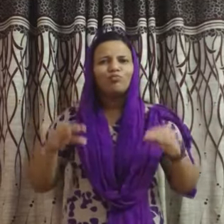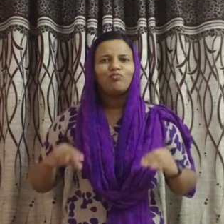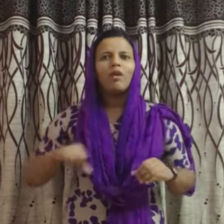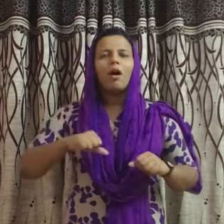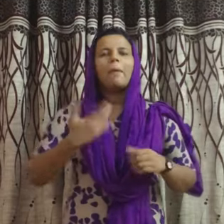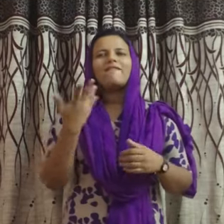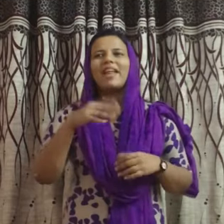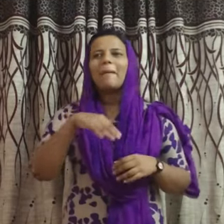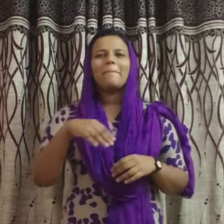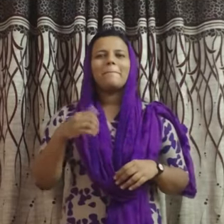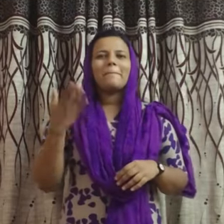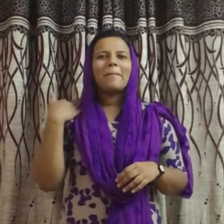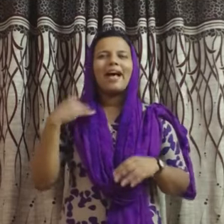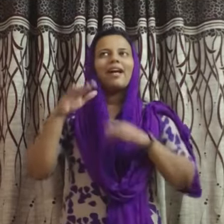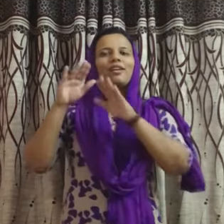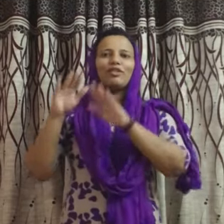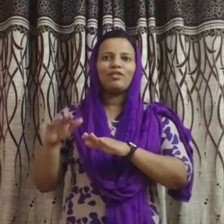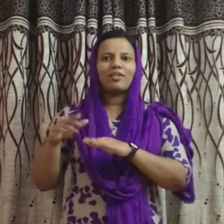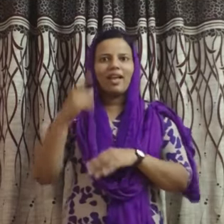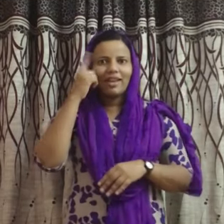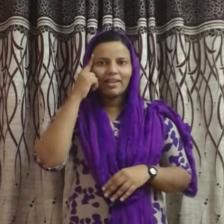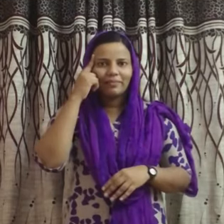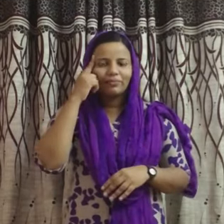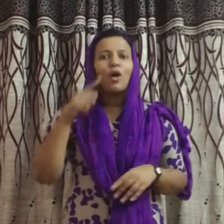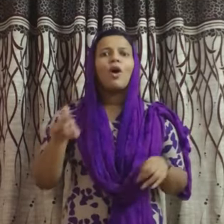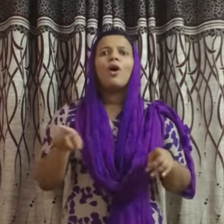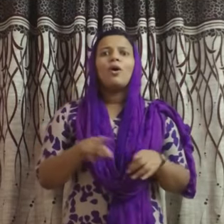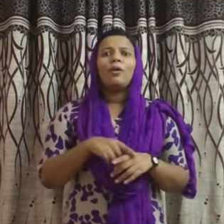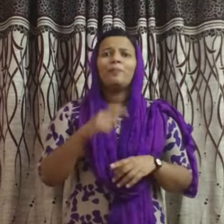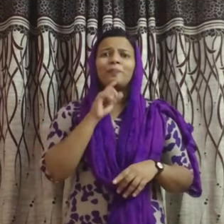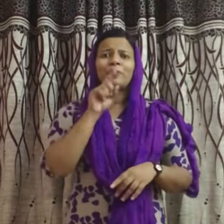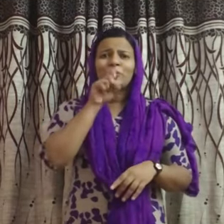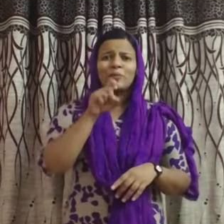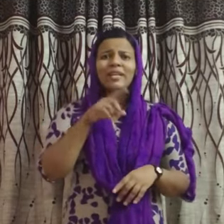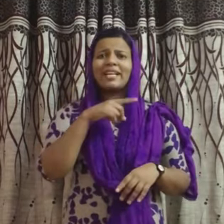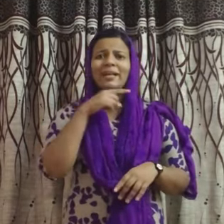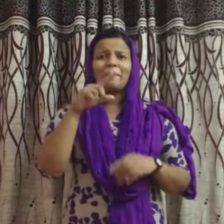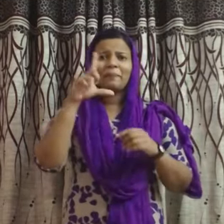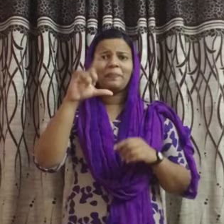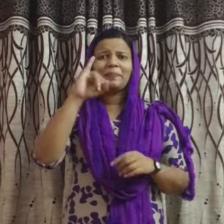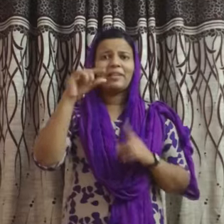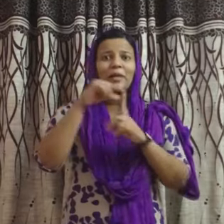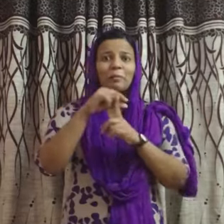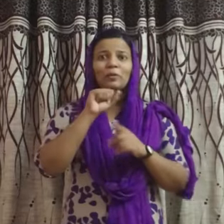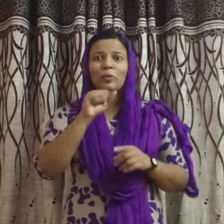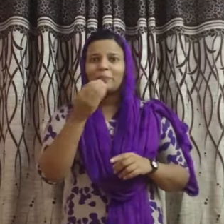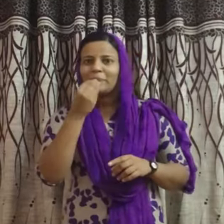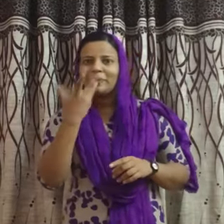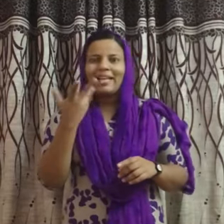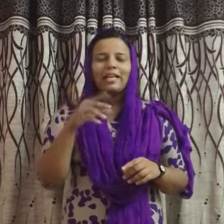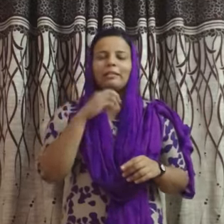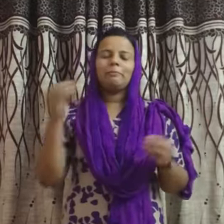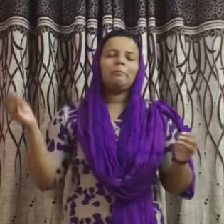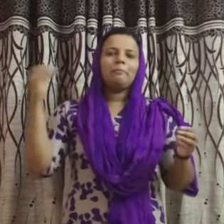അതവിടെ എവിടെയെങ്കിലും ഇരിക്കും. അപ്പോൾ പക്ഷികൾ പറക്കുന്ന സ്വയം സ്ട്രെങ്തിലാണ്. അതിൻ്റെ കൂടെ അതിൻ്റെ ചുണ്ടത്തോ കാലയിലോ വല്ലോ ഇരയും കൂടെ എടുത്തുകൊണ്ട് പോവുകയാണെങ്കിലും